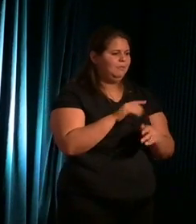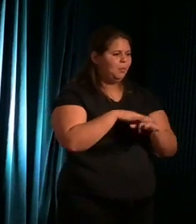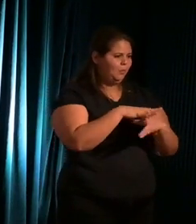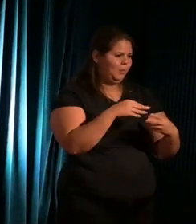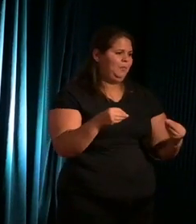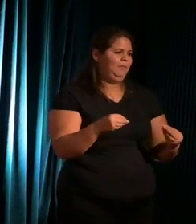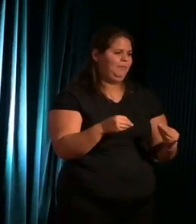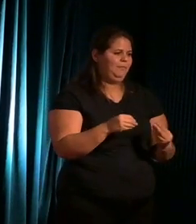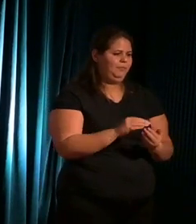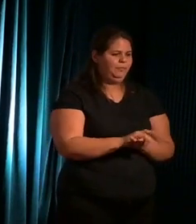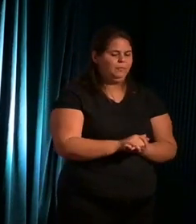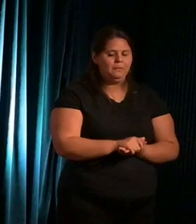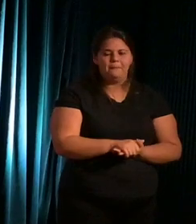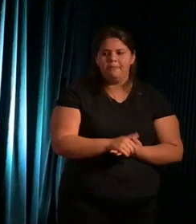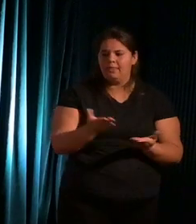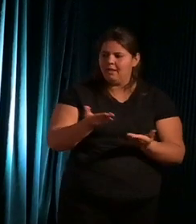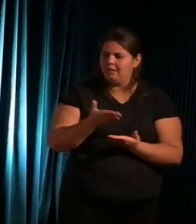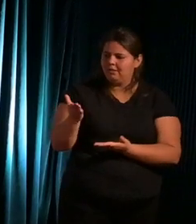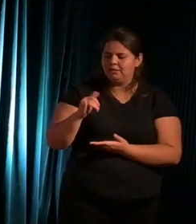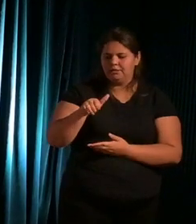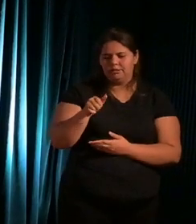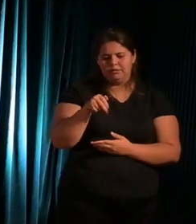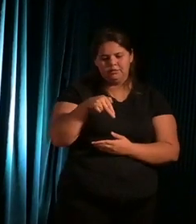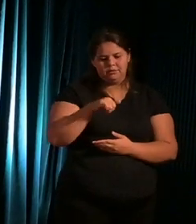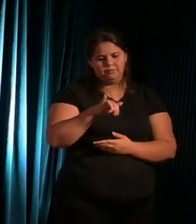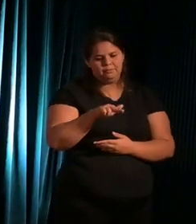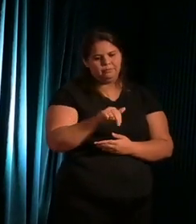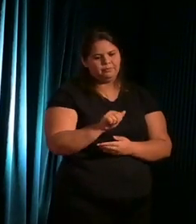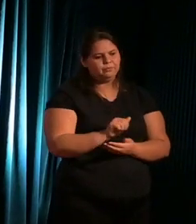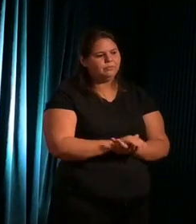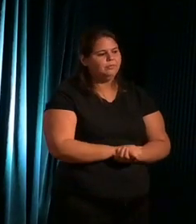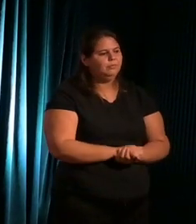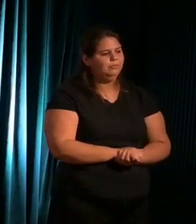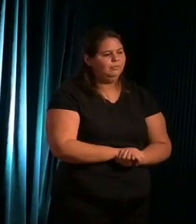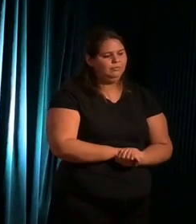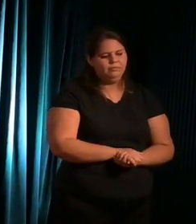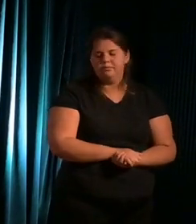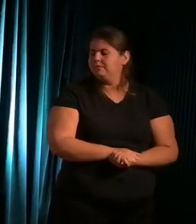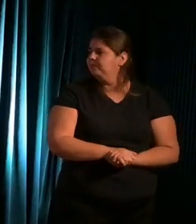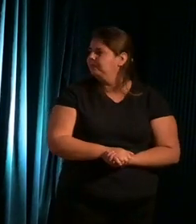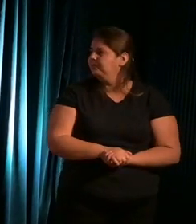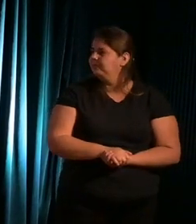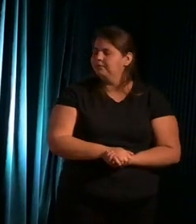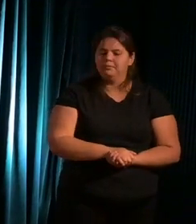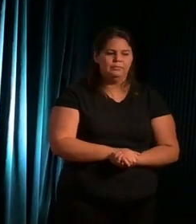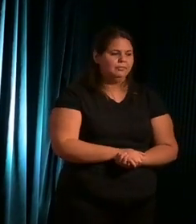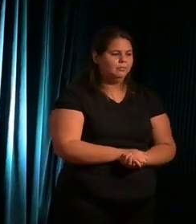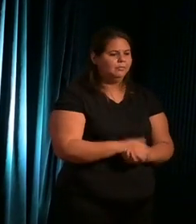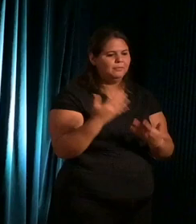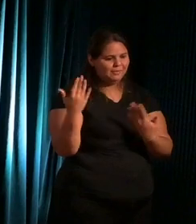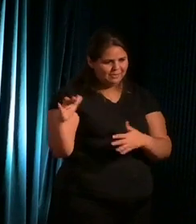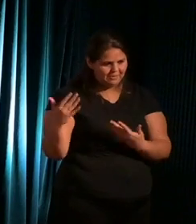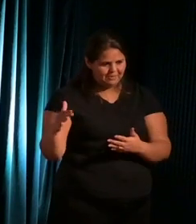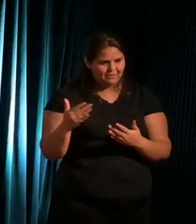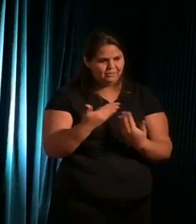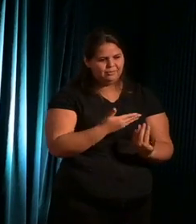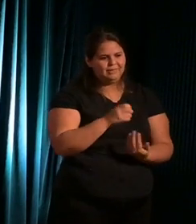E aí eu aproveito e passo para a Janaína. Acho que... Palmas, por